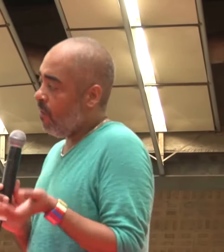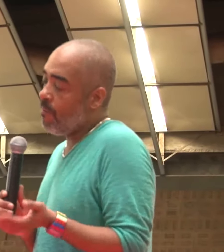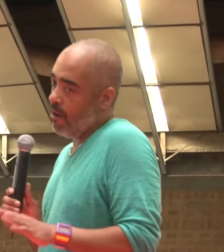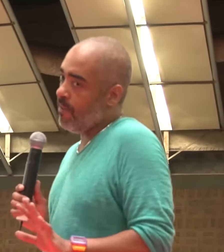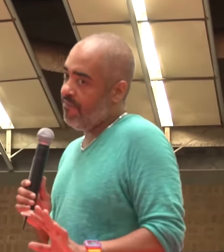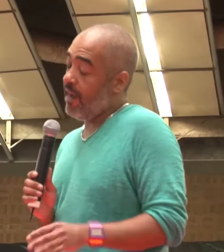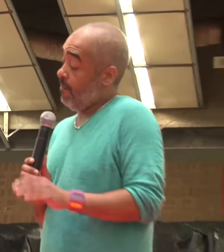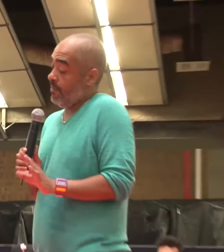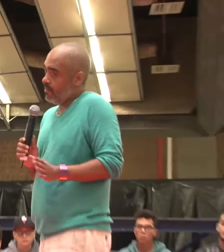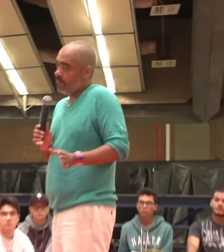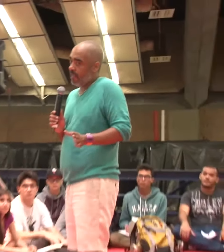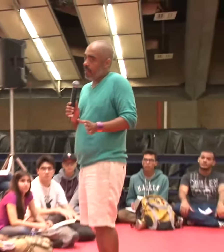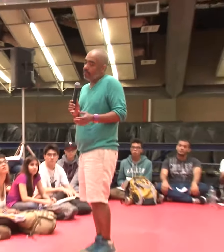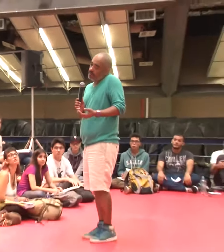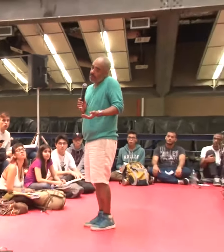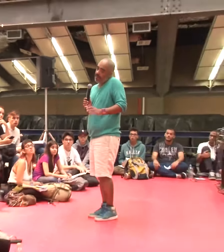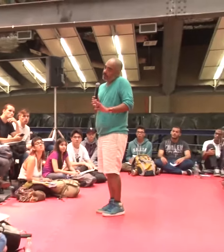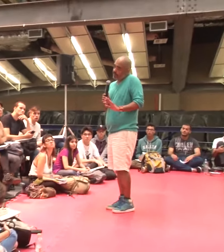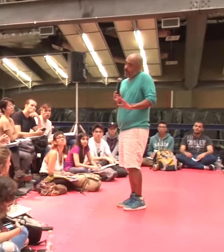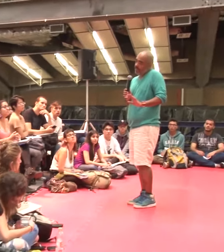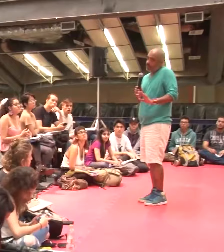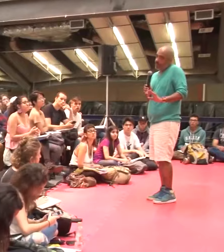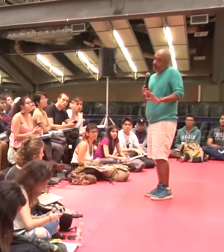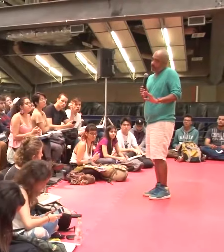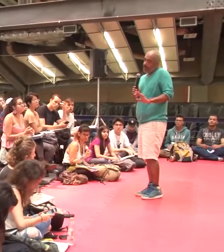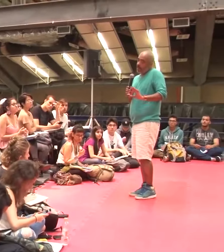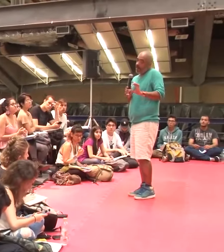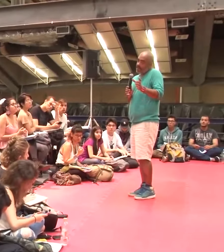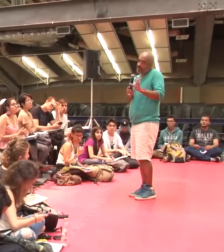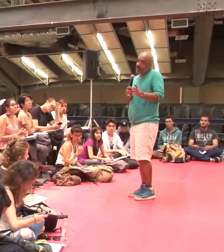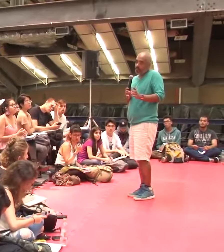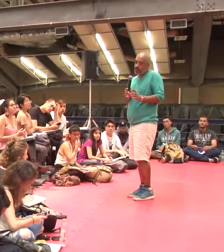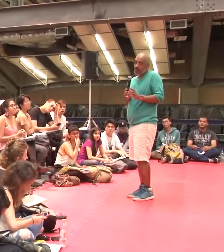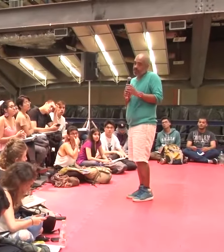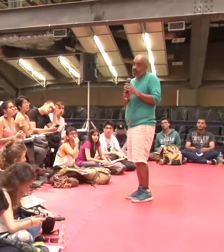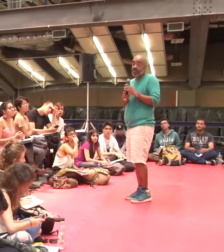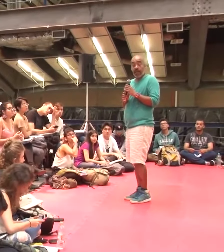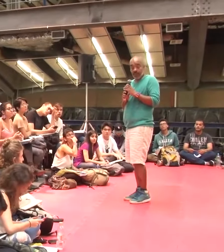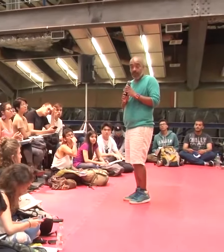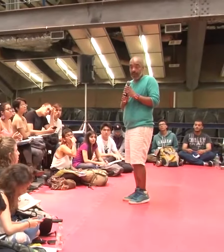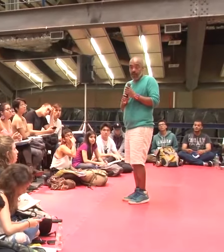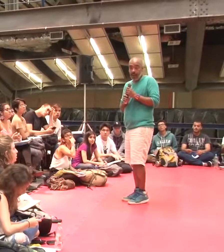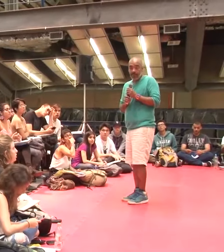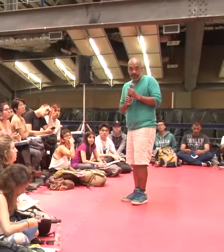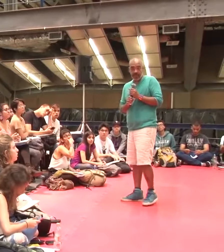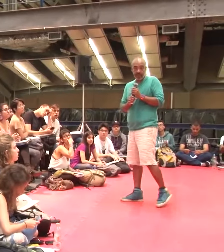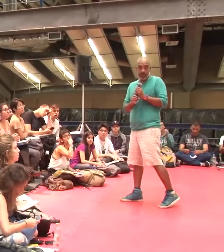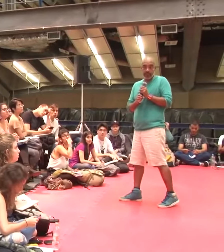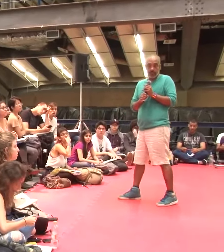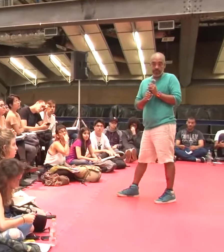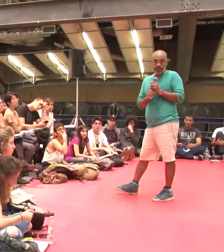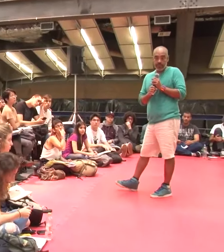que o João Romão era uma vaca. Isso não está na romance, claro. Agora, essas leituras são possíveis. Eu também concordo que